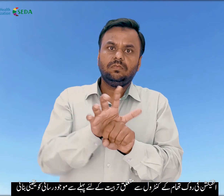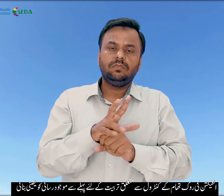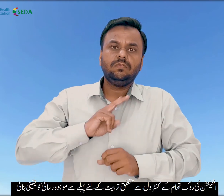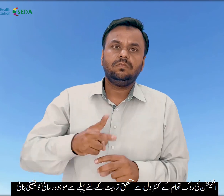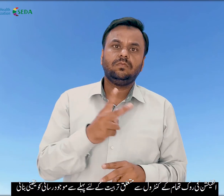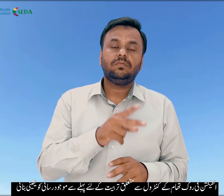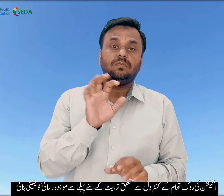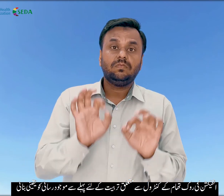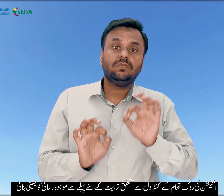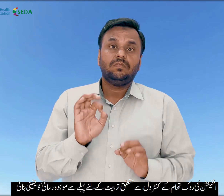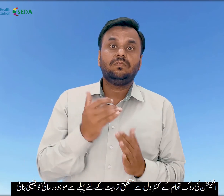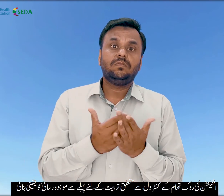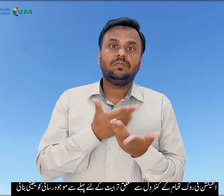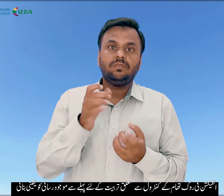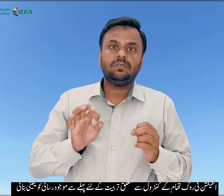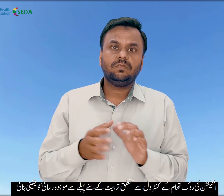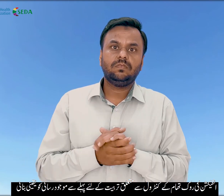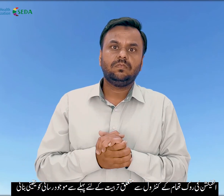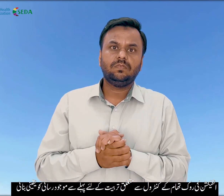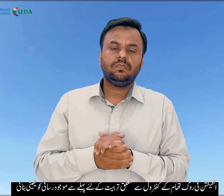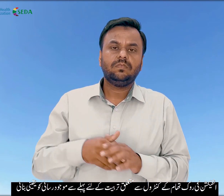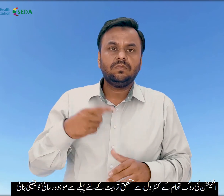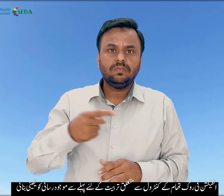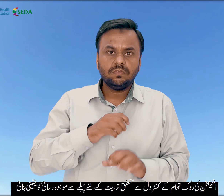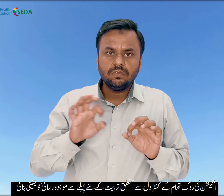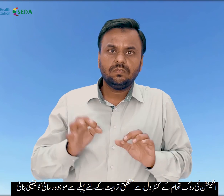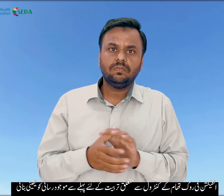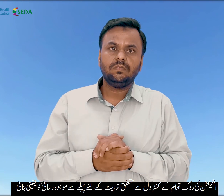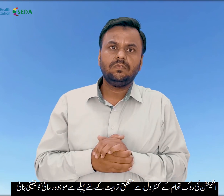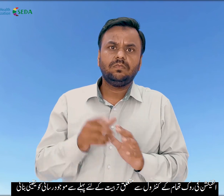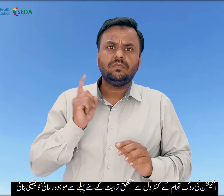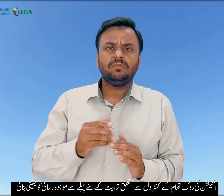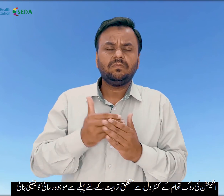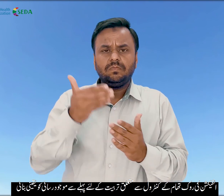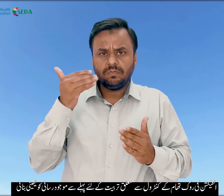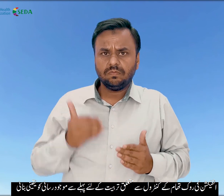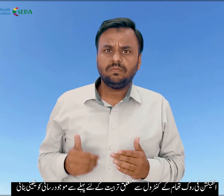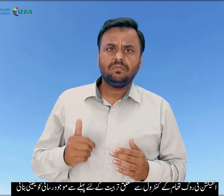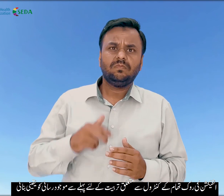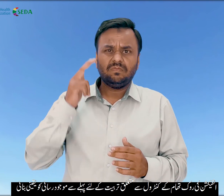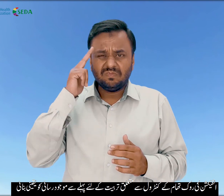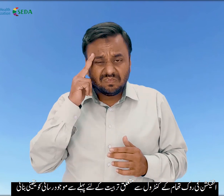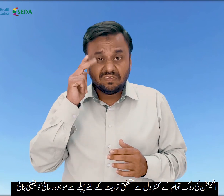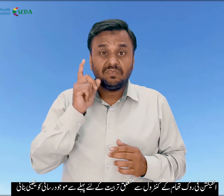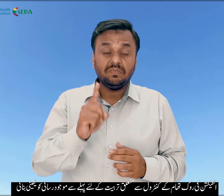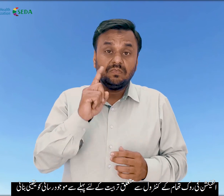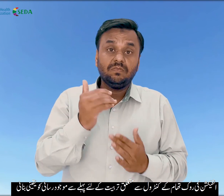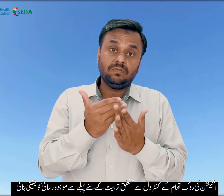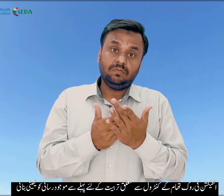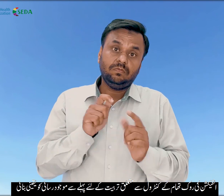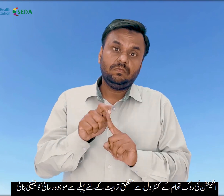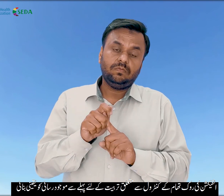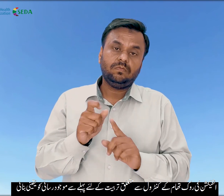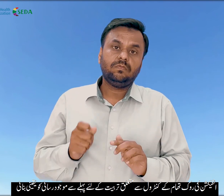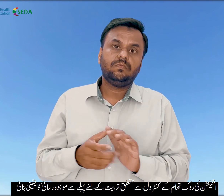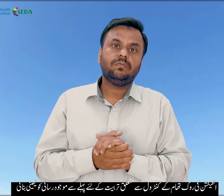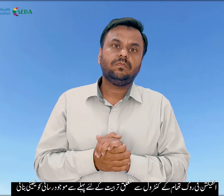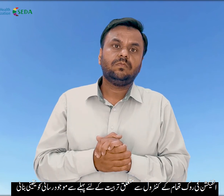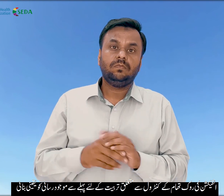انفیکشن کی روک تھام کے کنٹرول سے متعلق تربیت کے لیے پہلے سے موجود رسائی کو یقینی بنائیں۔